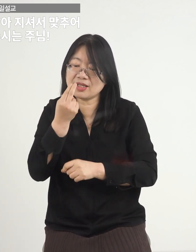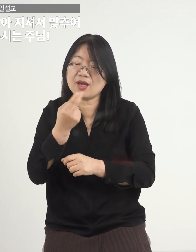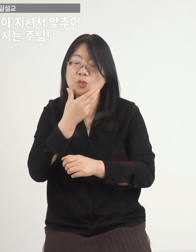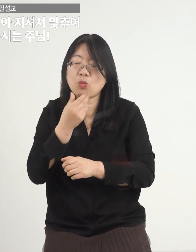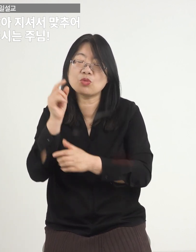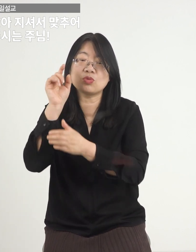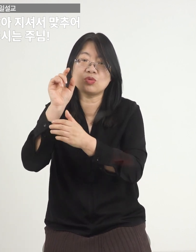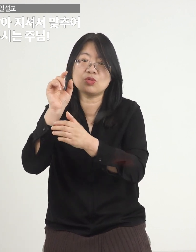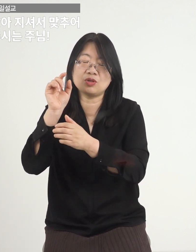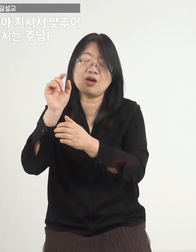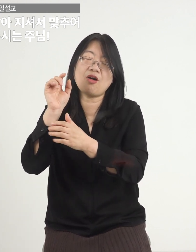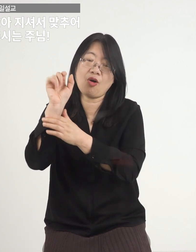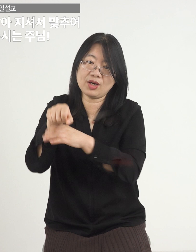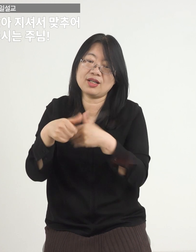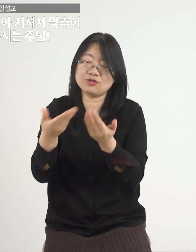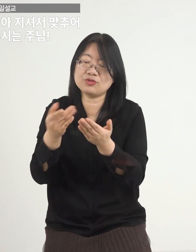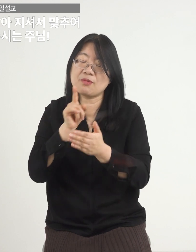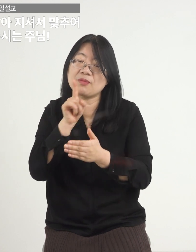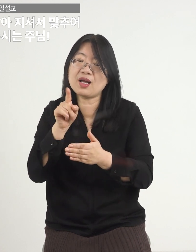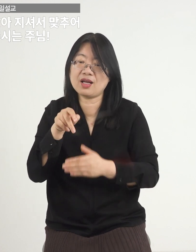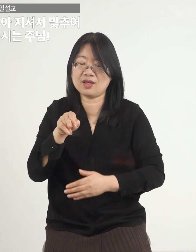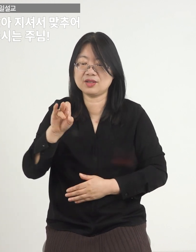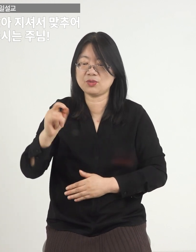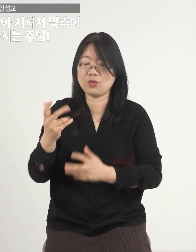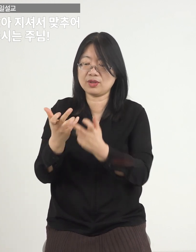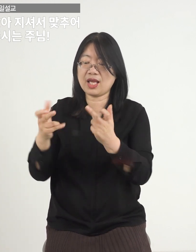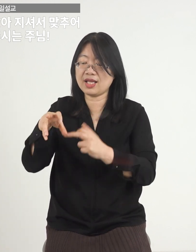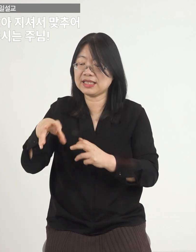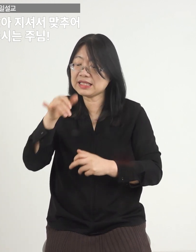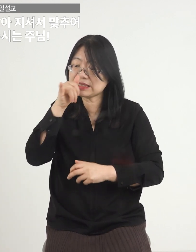명하신다 그래요. 자, 시온산에는 뭐가 있습니까?